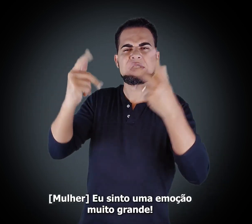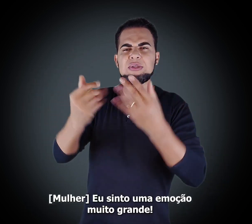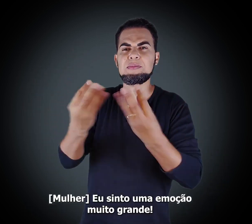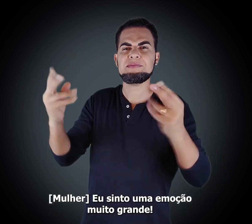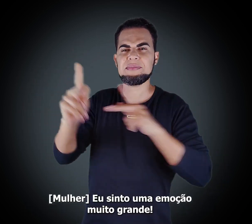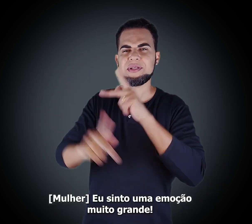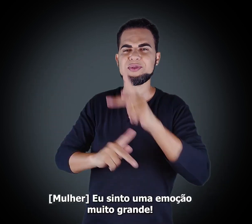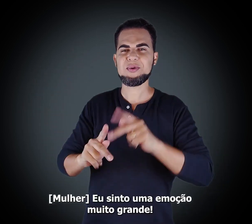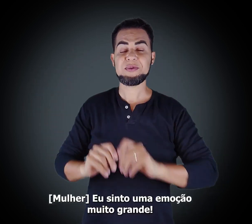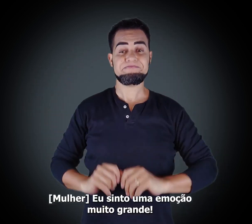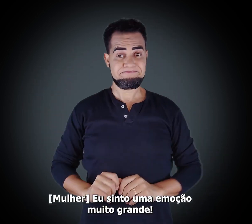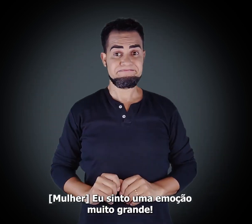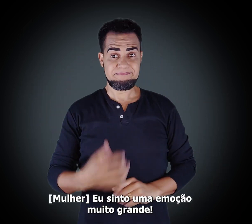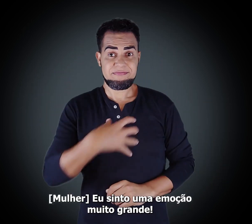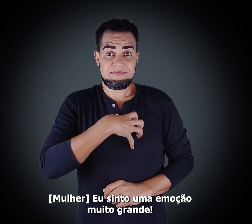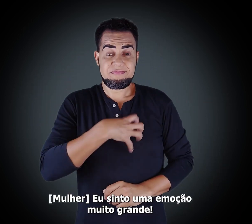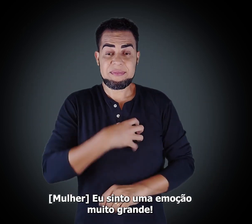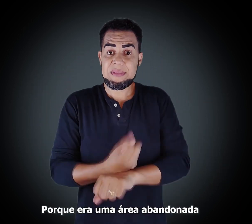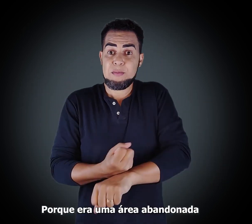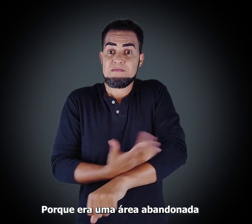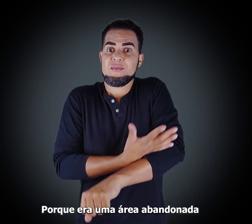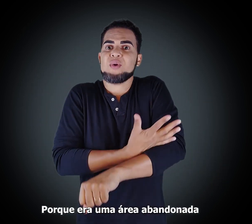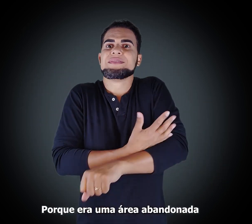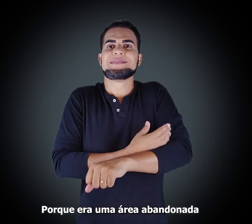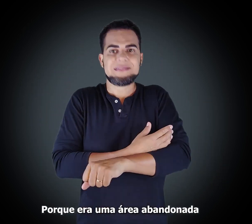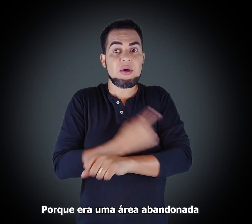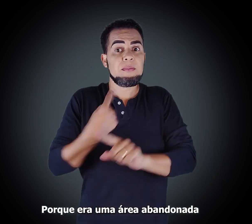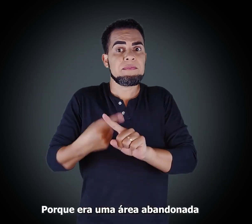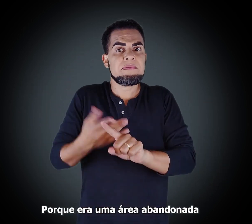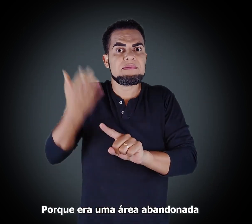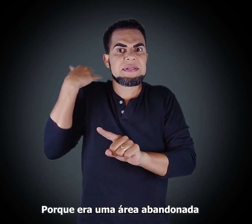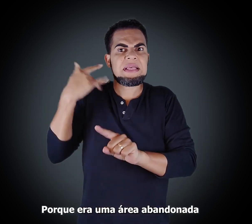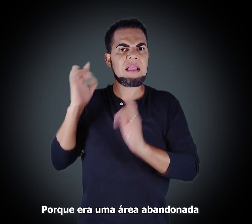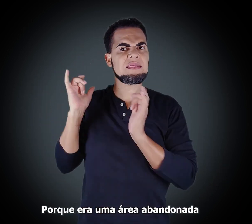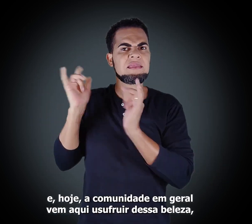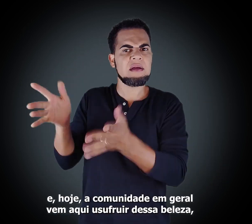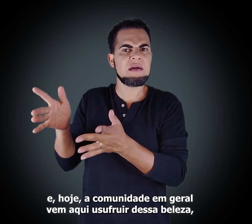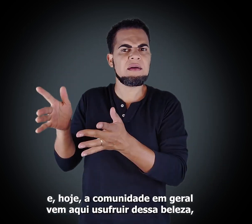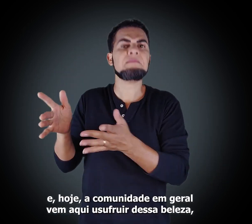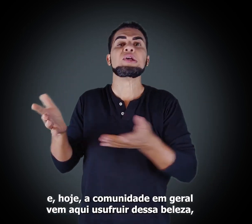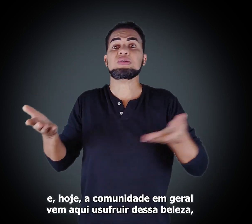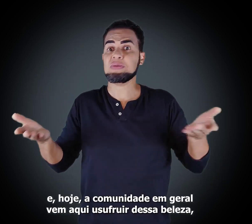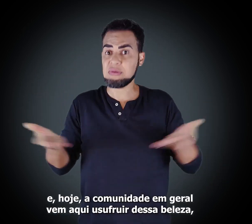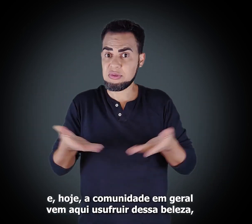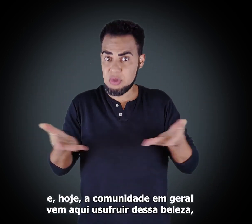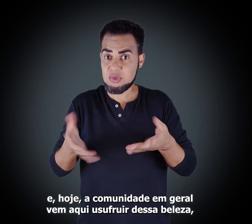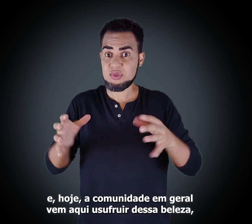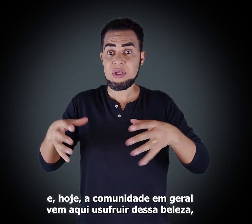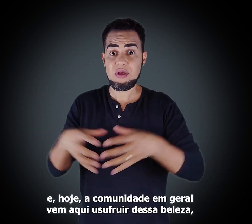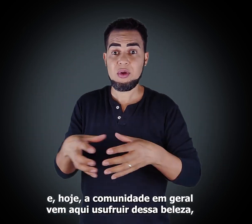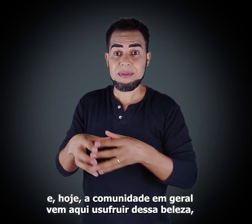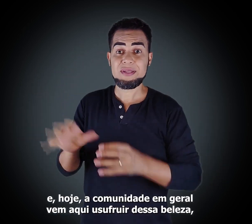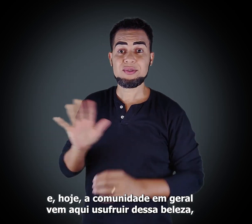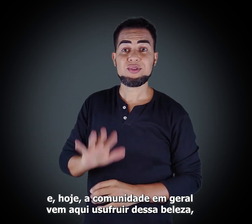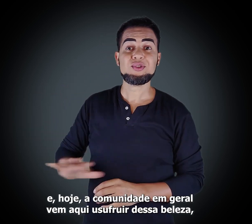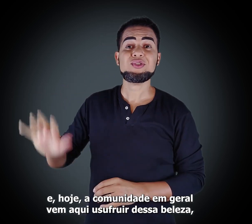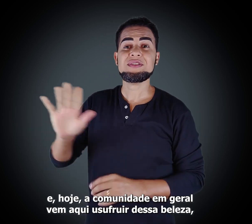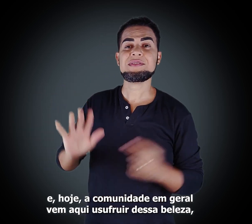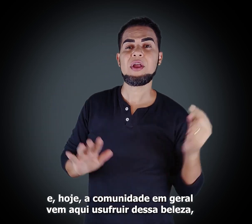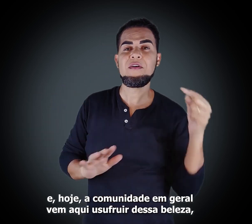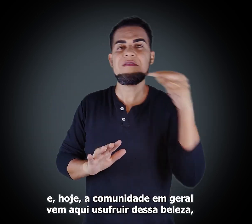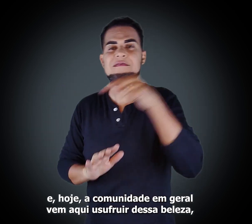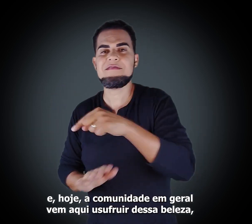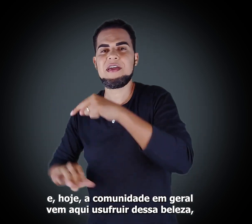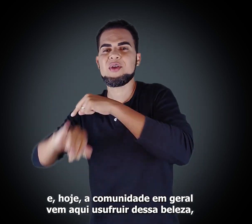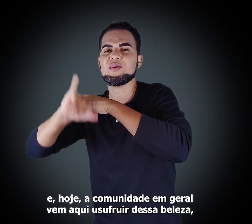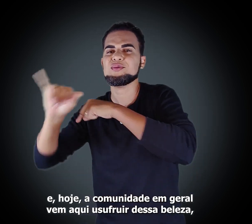né? Eu sinto uma emoção muito grande, né? Que era uma área abandonada E hoje a comunidade em geral vem